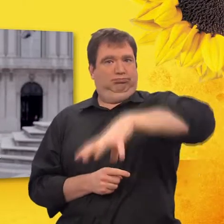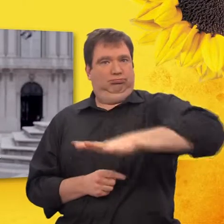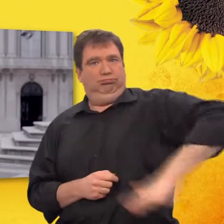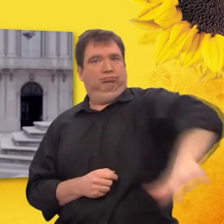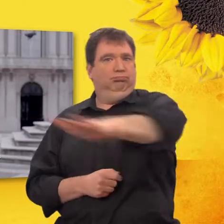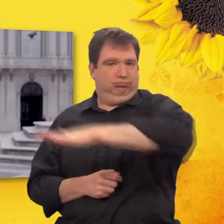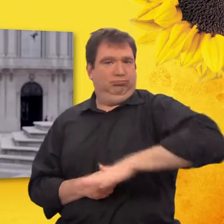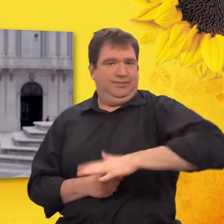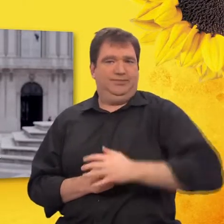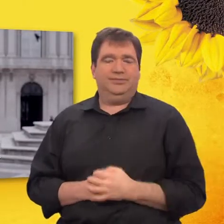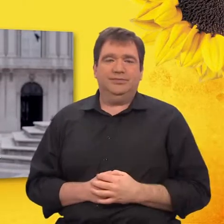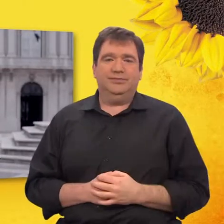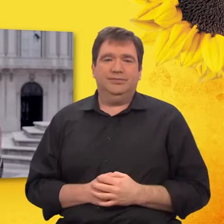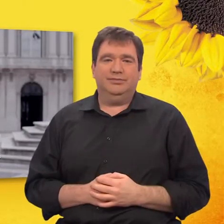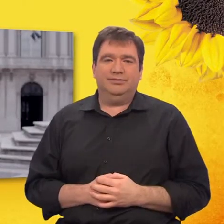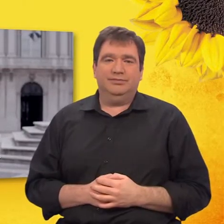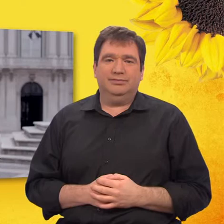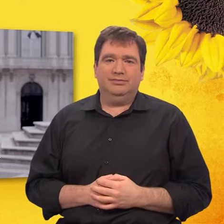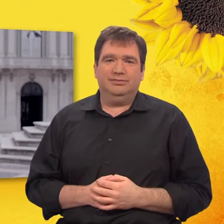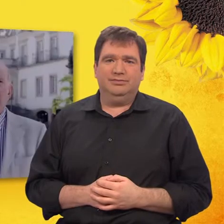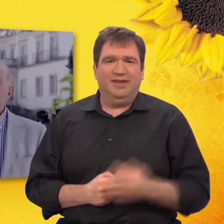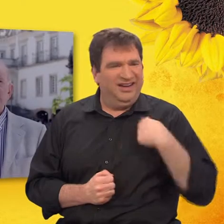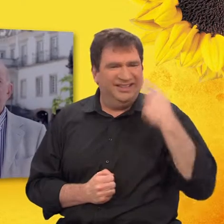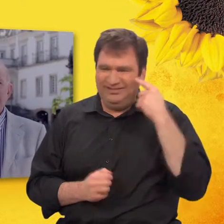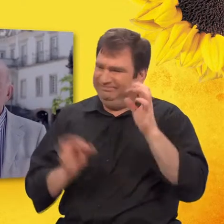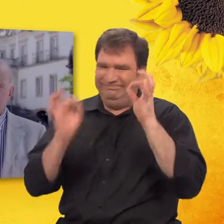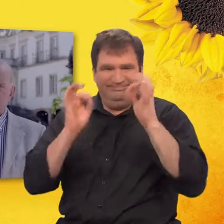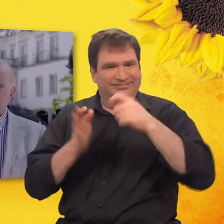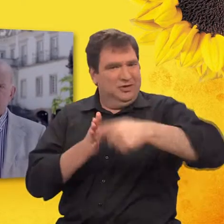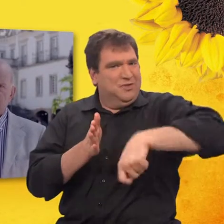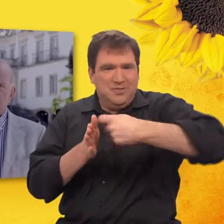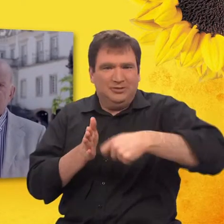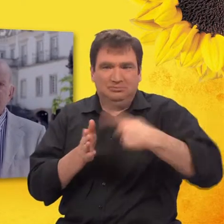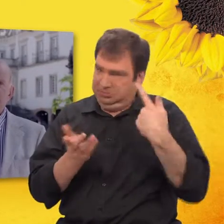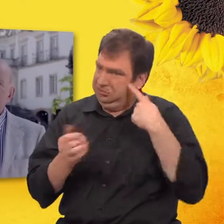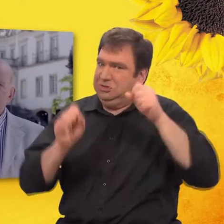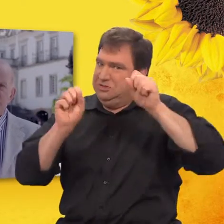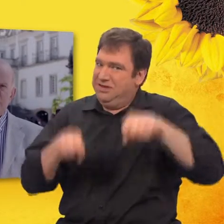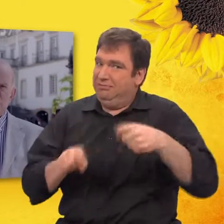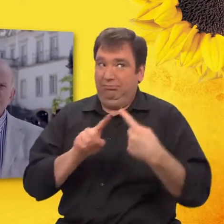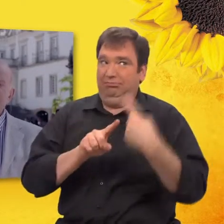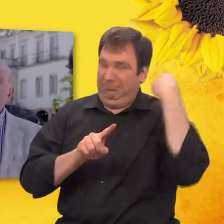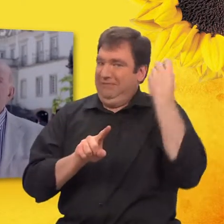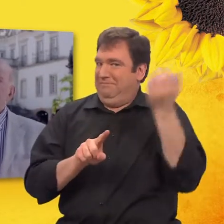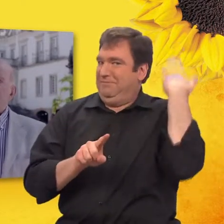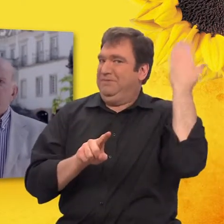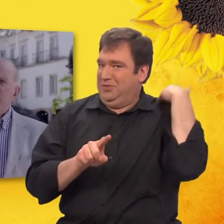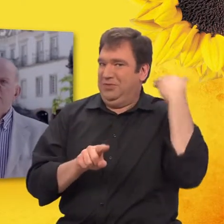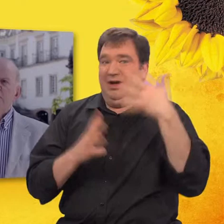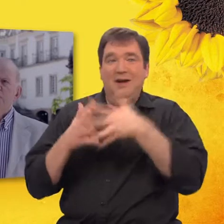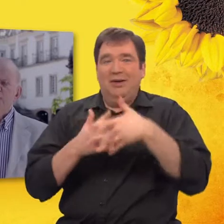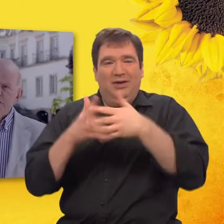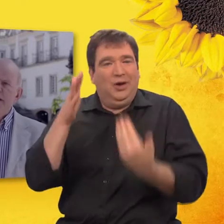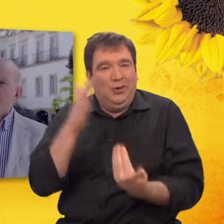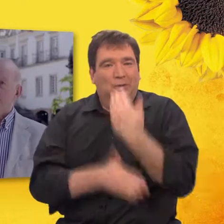l'Europe un État fédéral européen. I think it's a fantastic project, and entirely feasible.